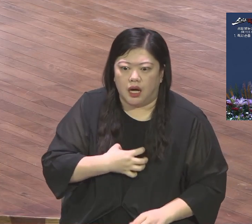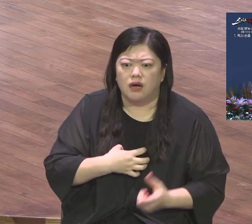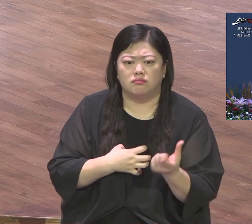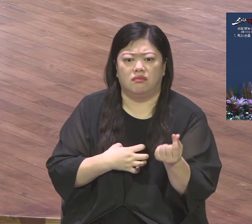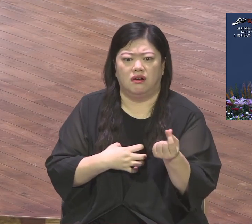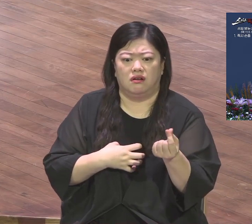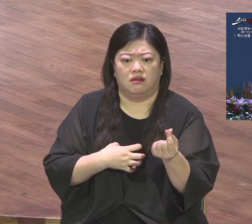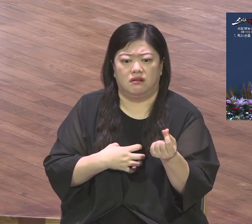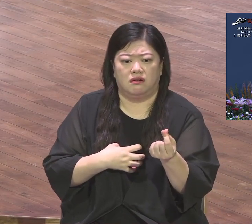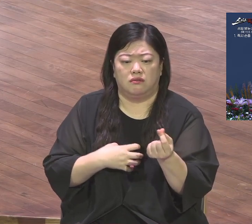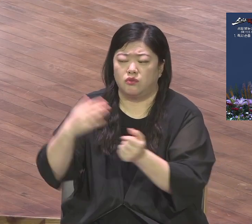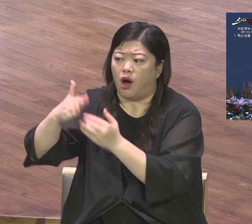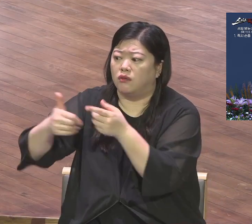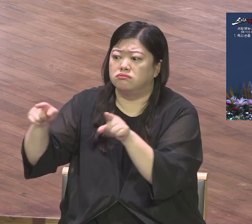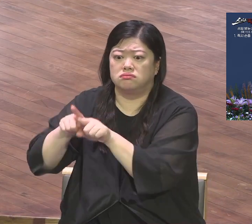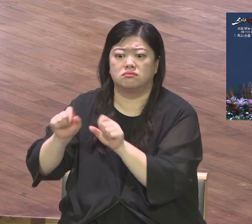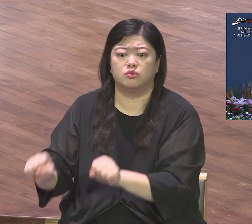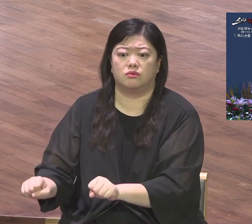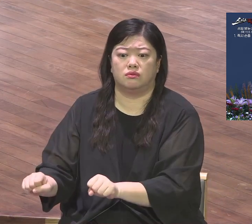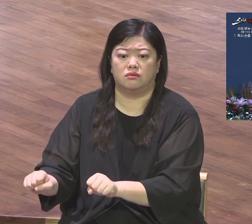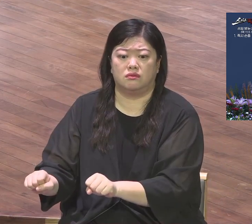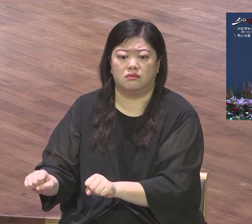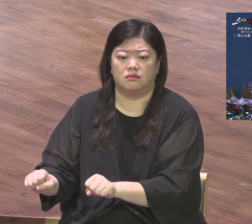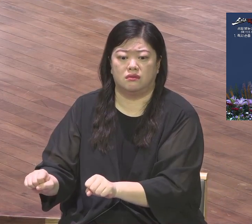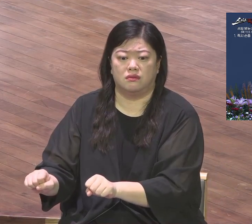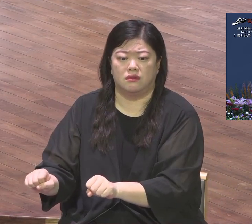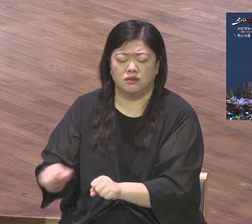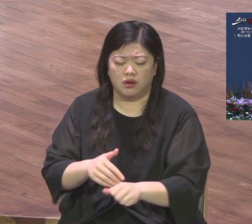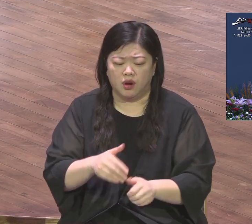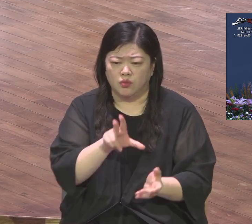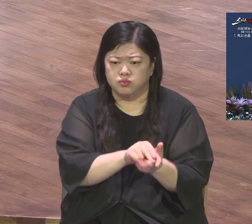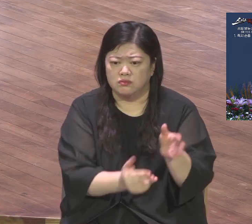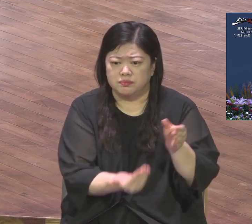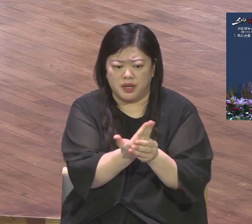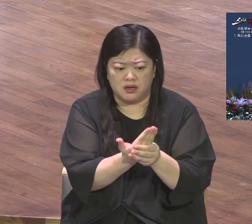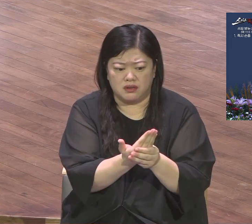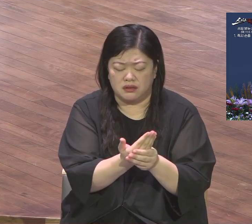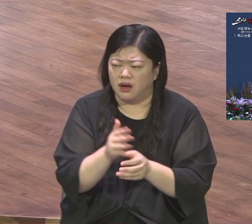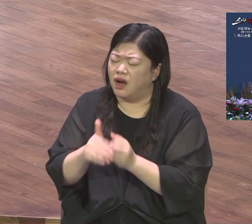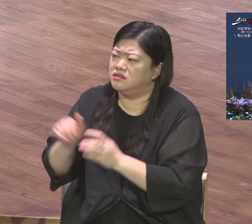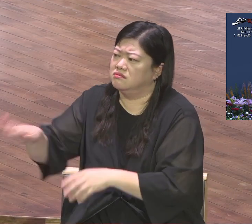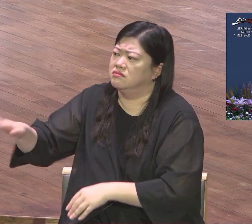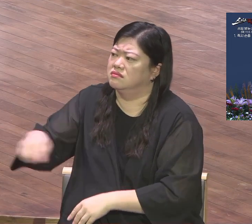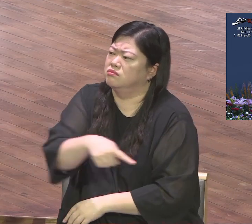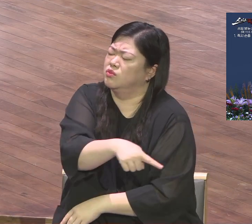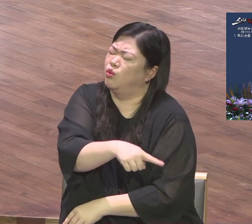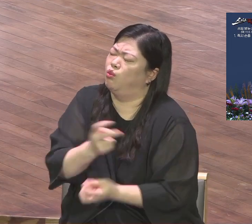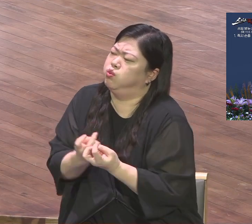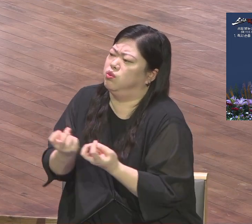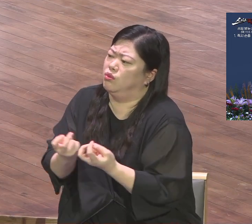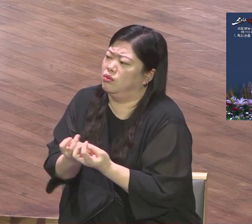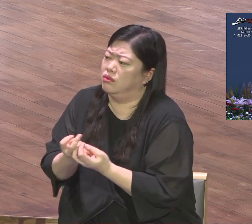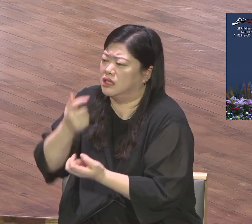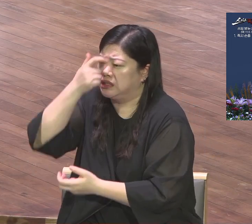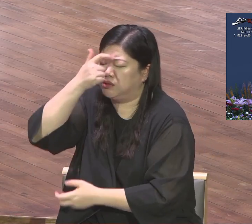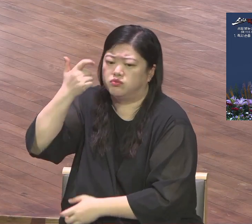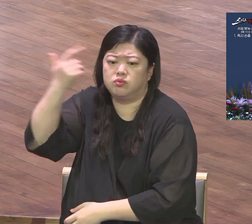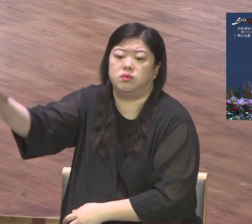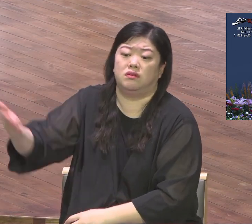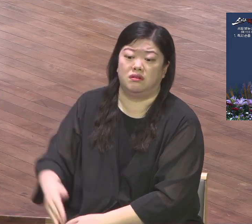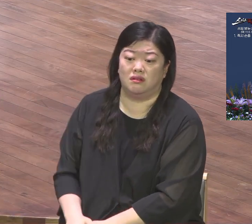그러면 자연스럽게 뭐예요? 우리가 기도가 되어지죠. 하나님 앞에 엎드려 감당할 힘을 달라고 간구하게